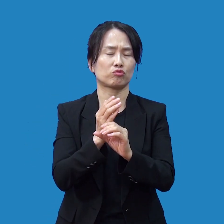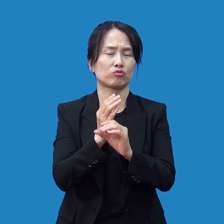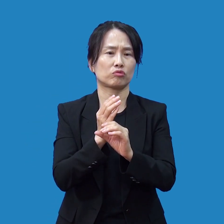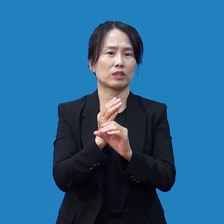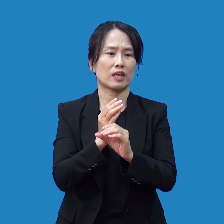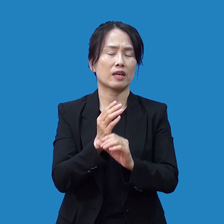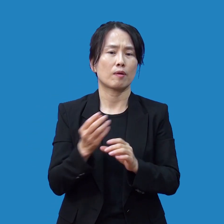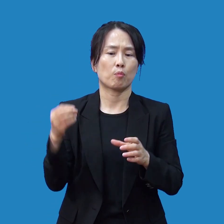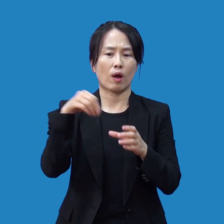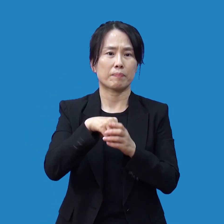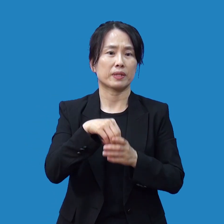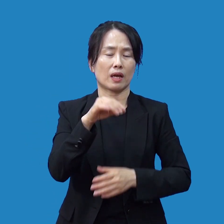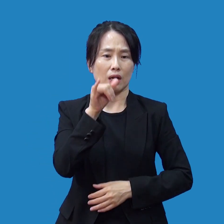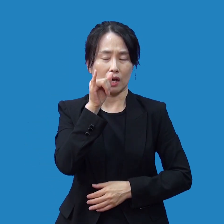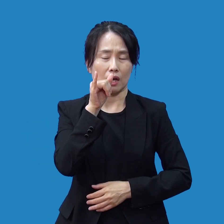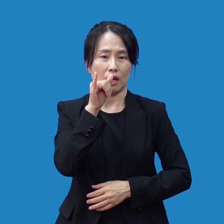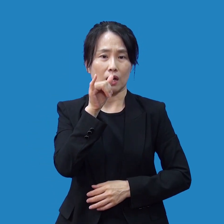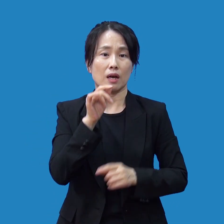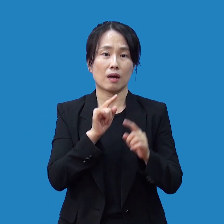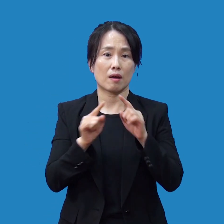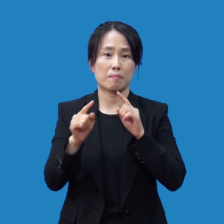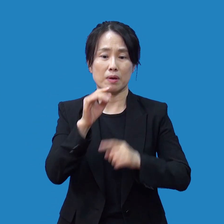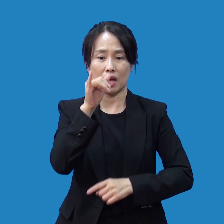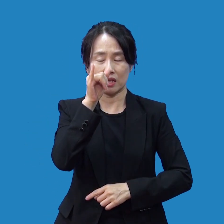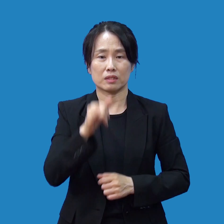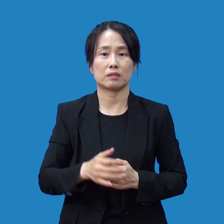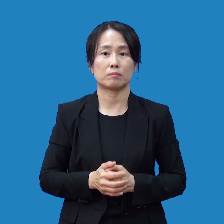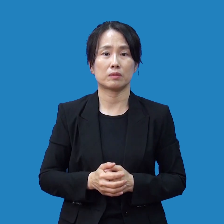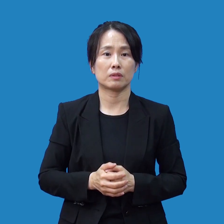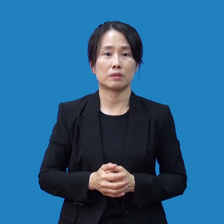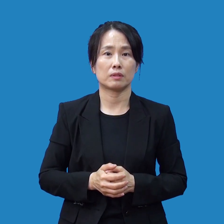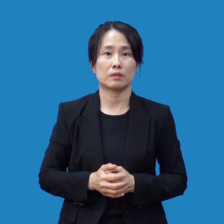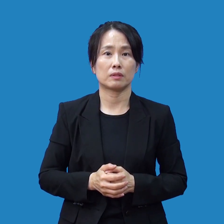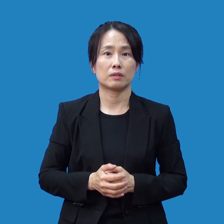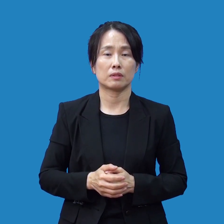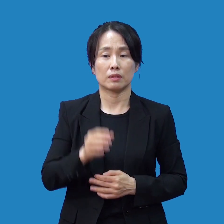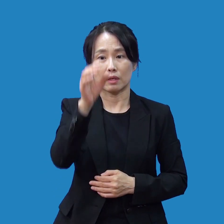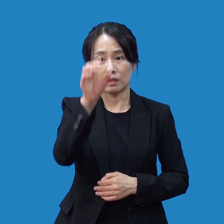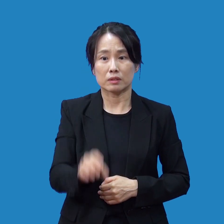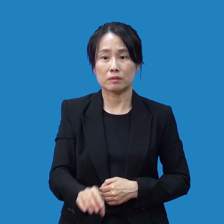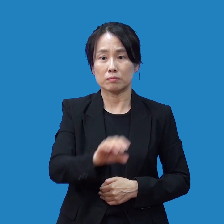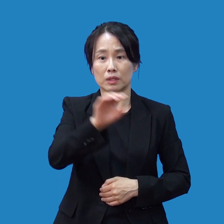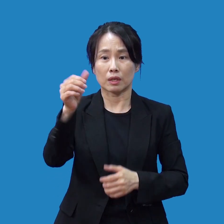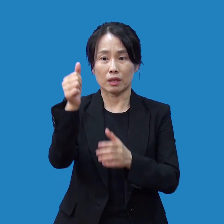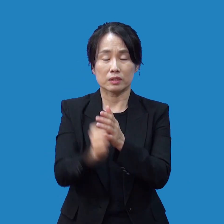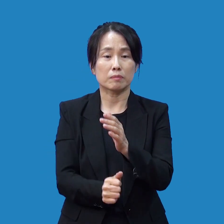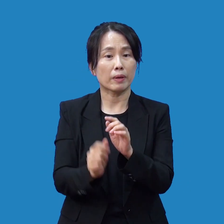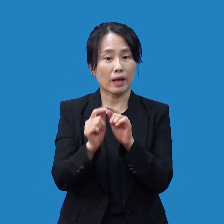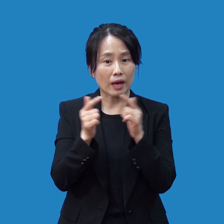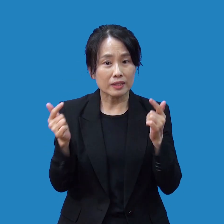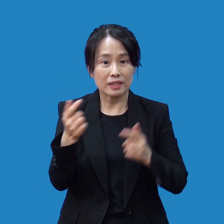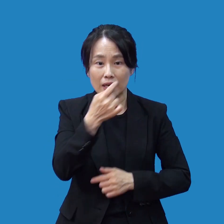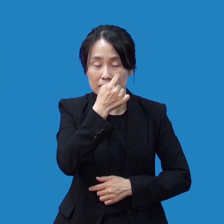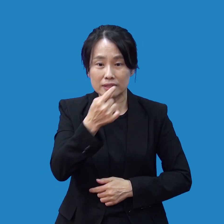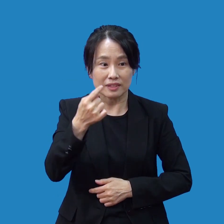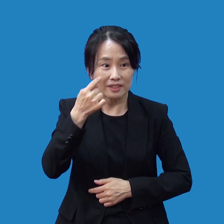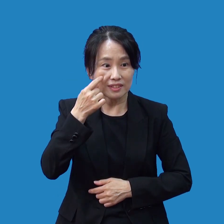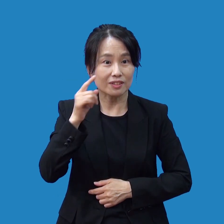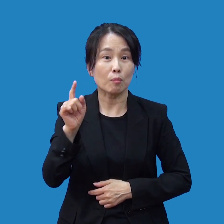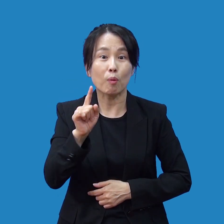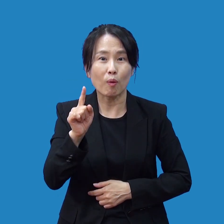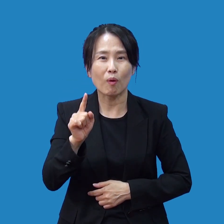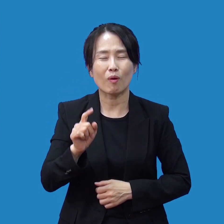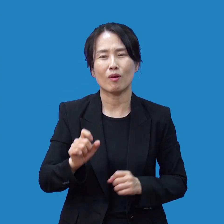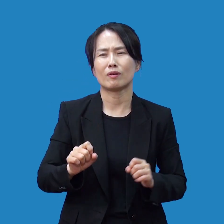23절에서 증언합니다. 그 증거가 뭘까요? 십자가가 실패가 아니라는 증거, 부활입니다.